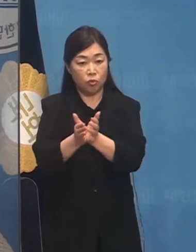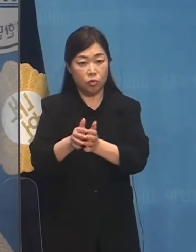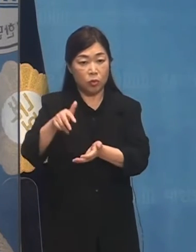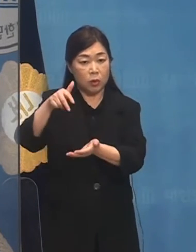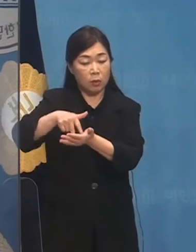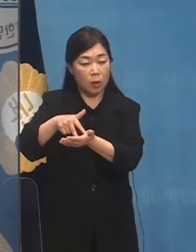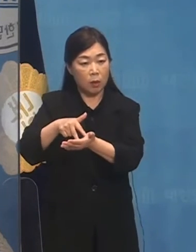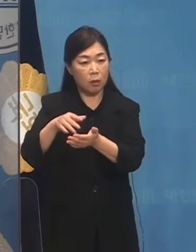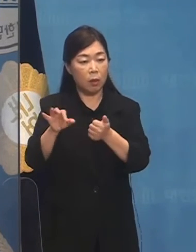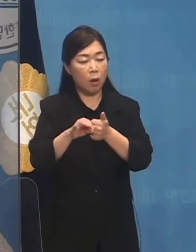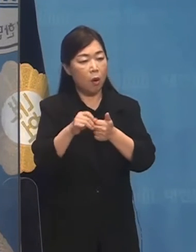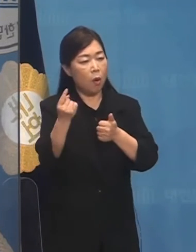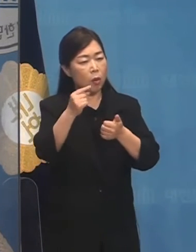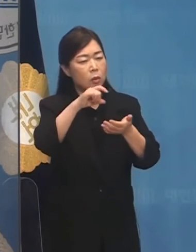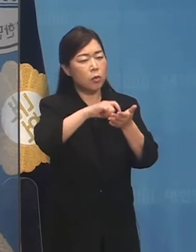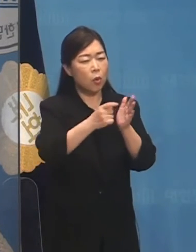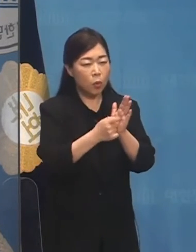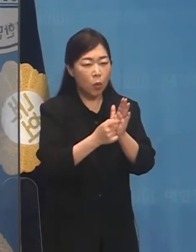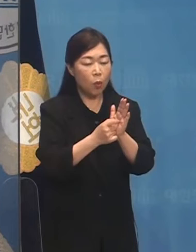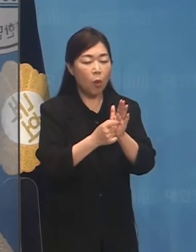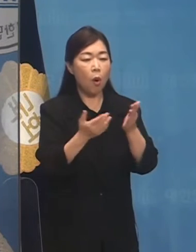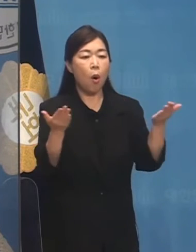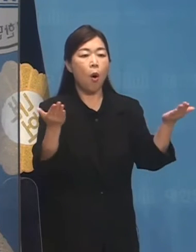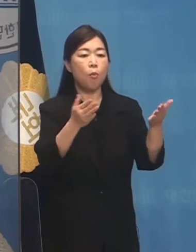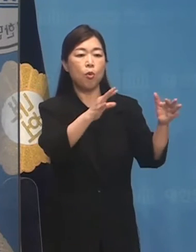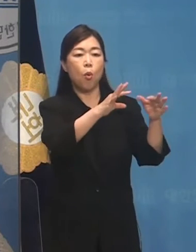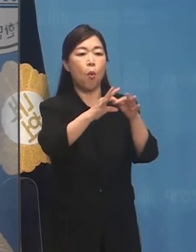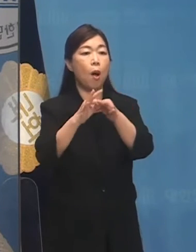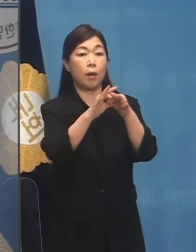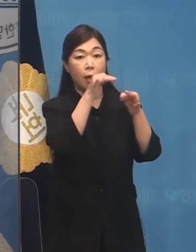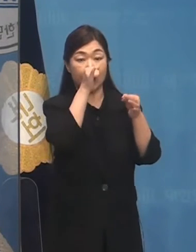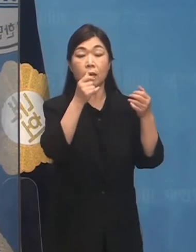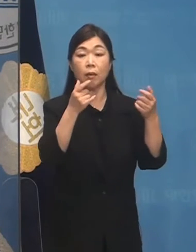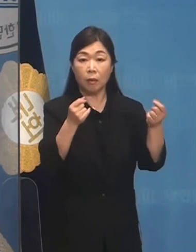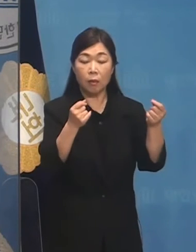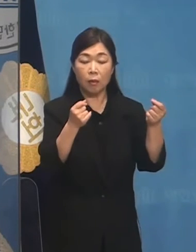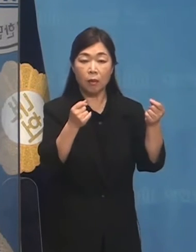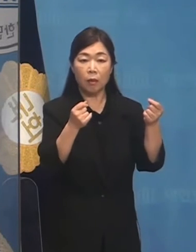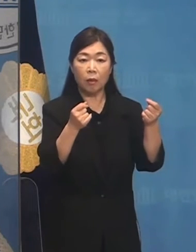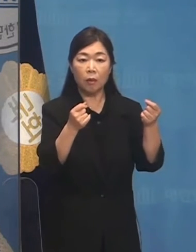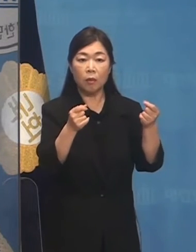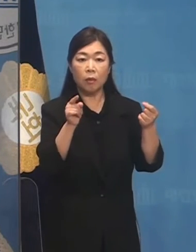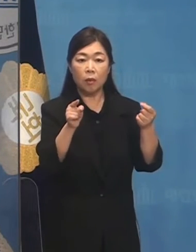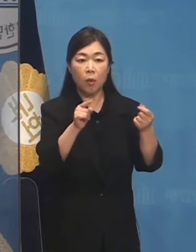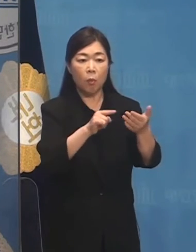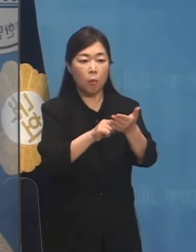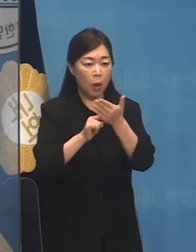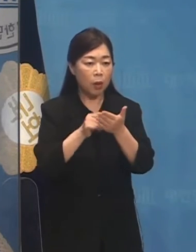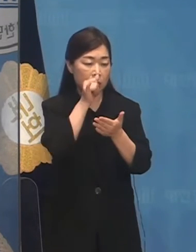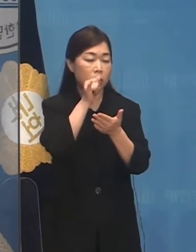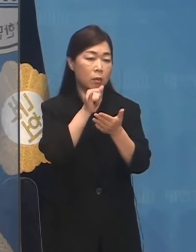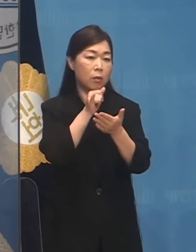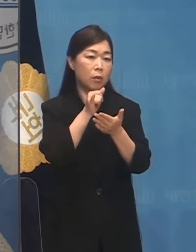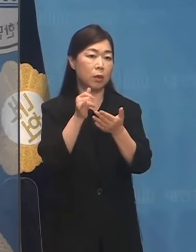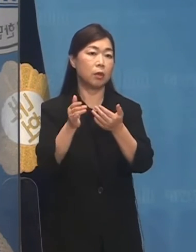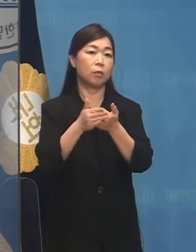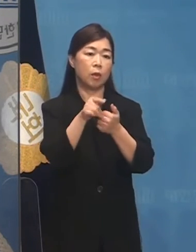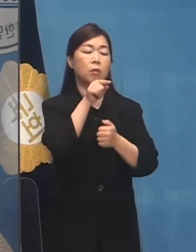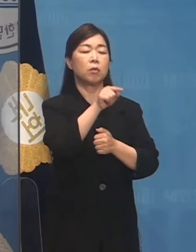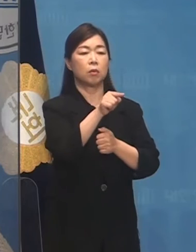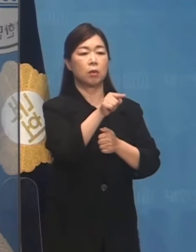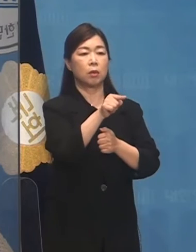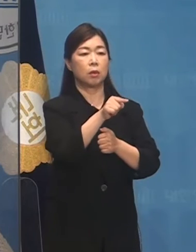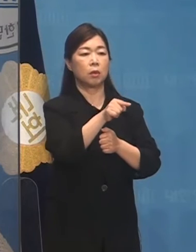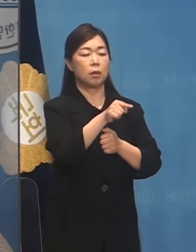산업통상부하고의 일정 부분 업무 관계가 있었다고 하는 부분은 속속 드러나고 있습니다. 그렇기 때문에 이